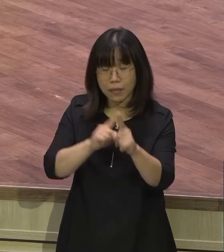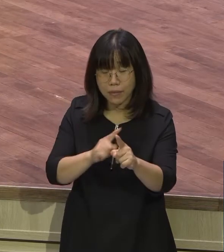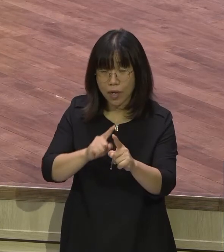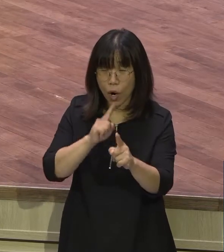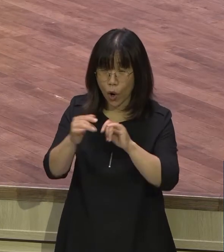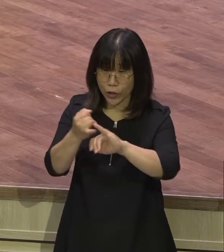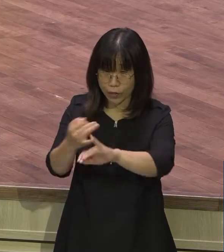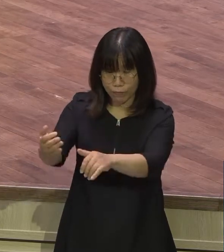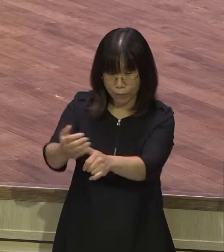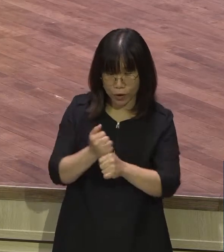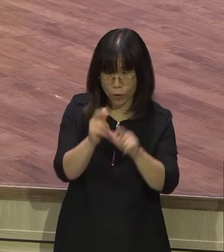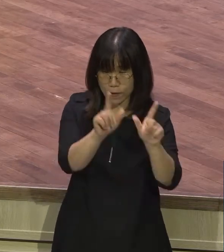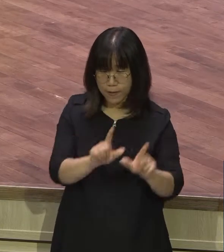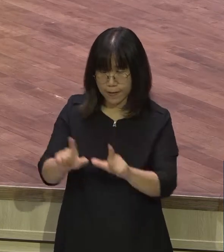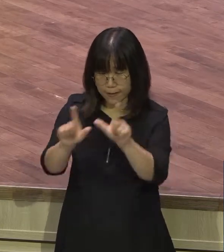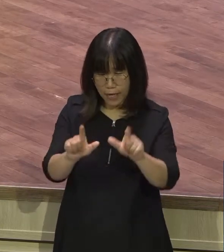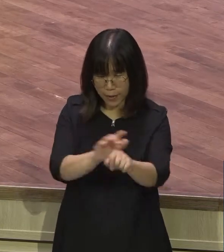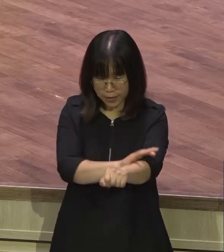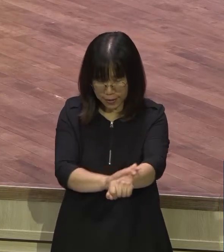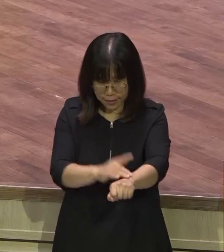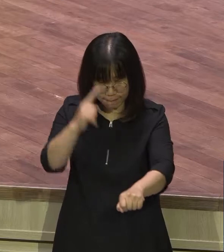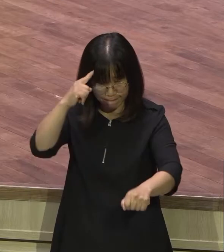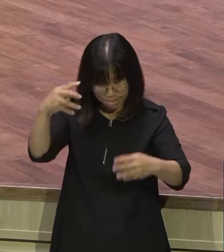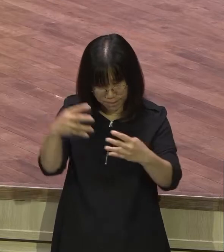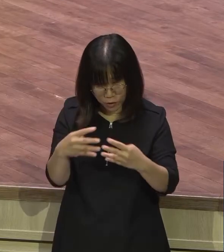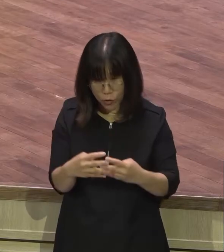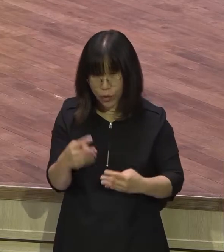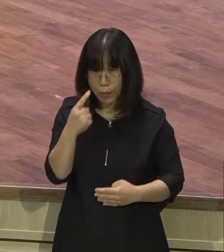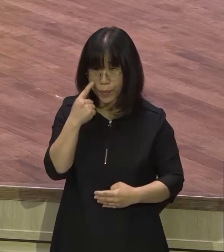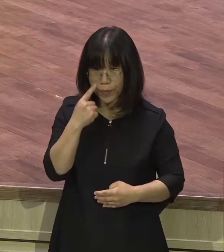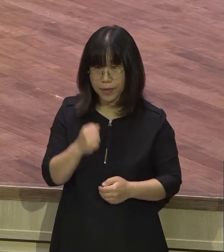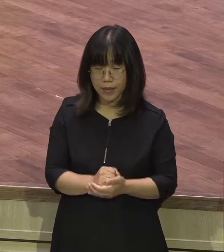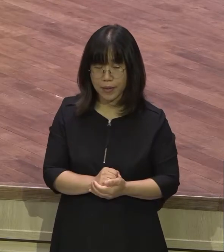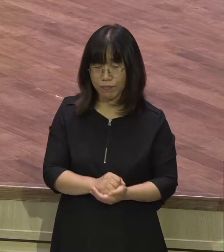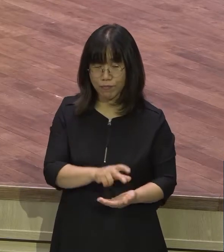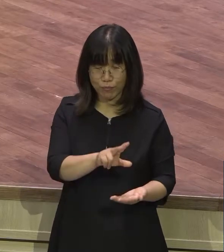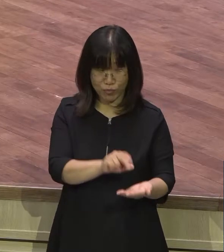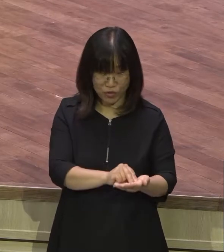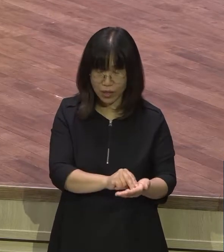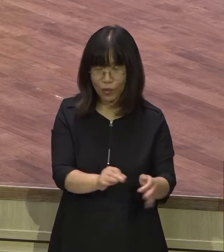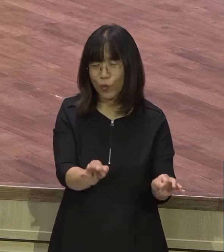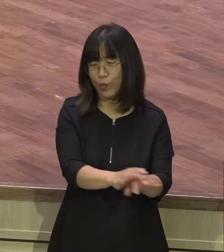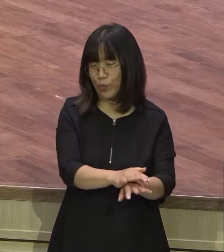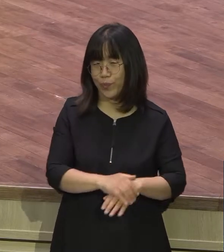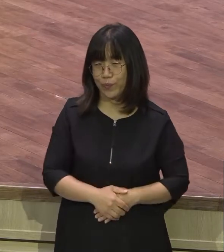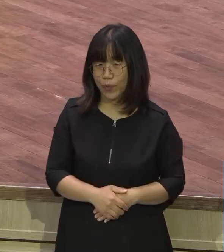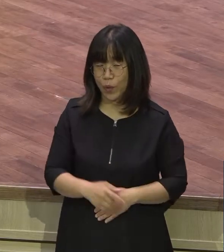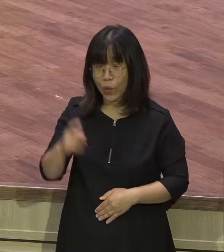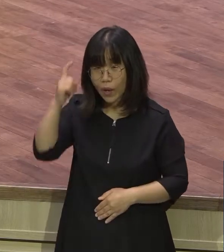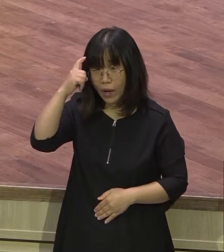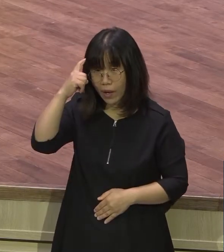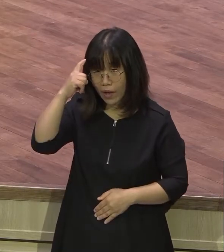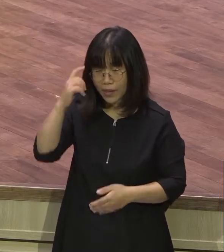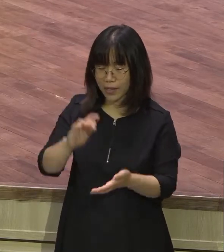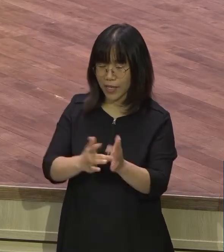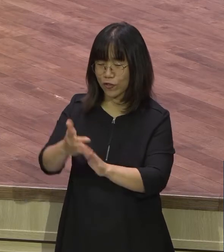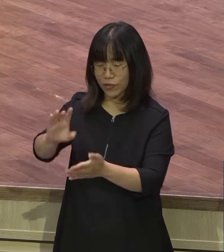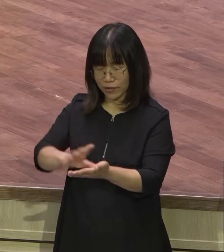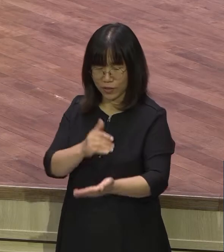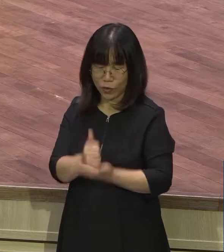삶의 현장에 모든 걸 적용해 보시기 바랍니다. 문제의 힘이 없어요. 왜 없냐. 예수가